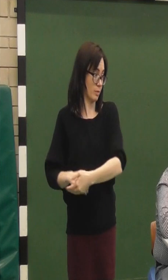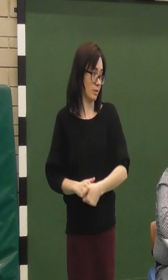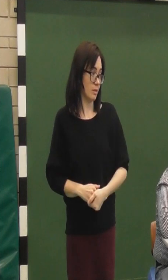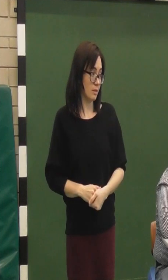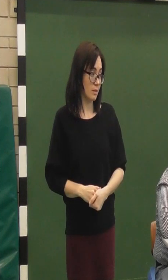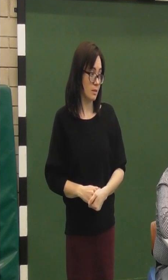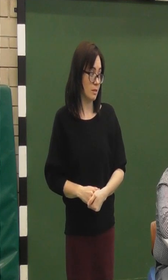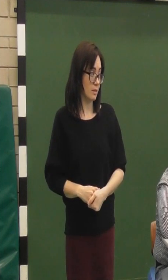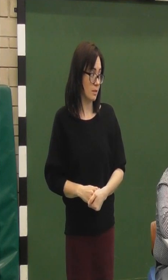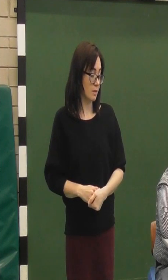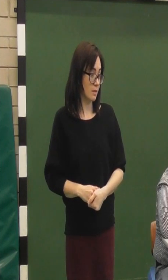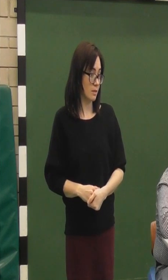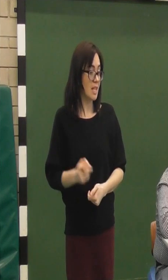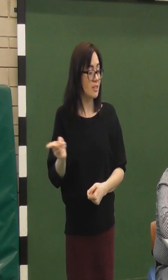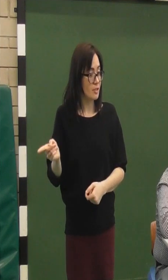és bírtam.